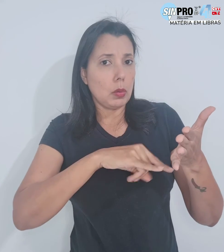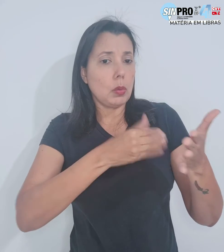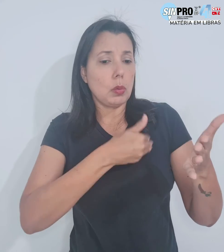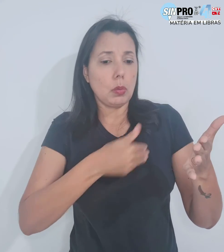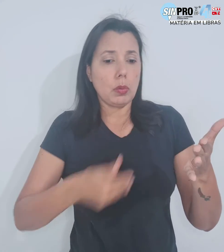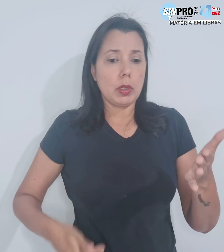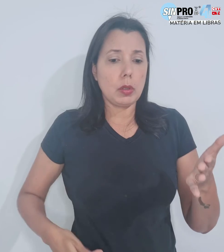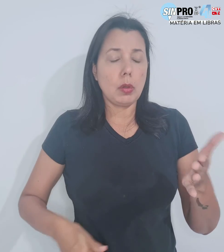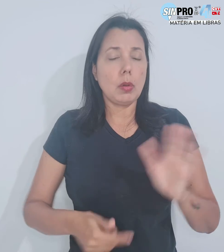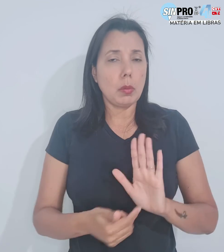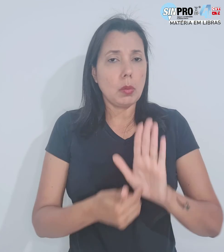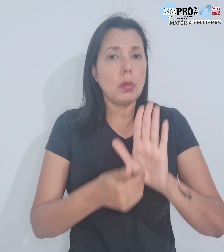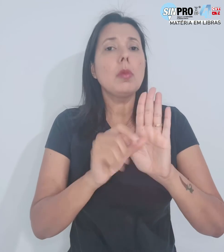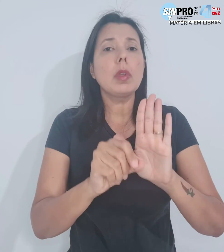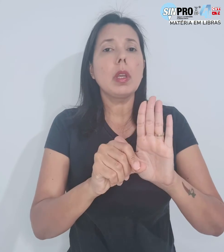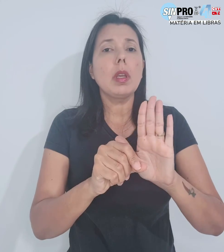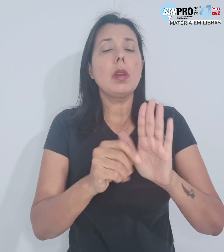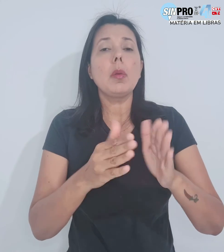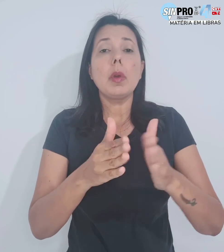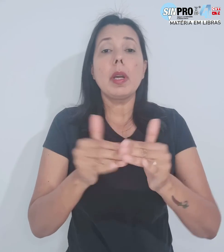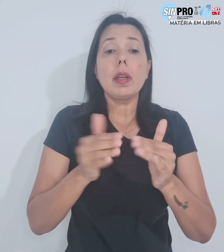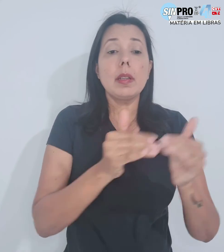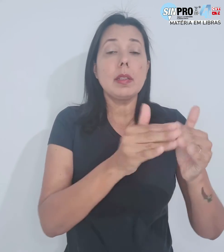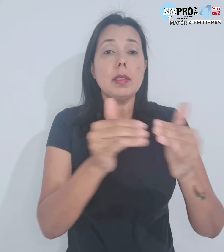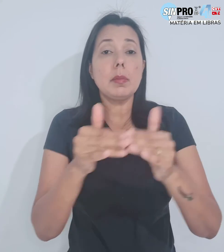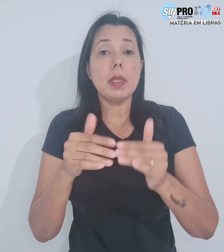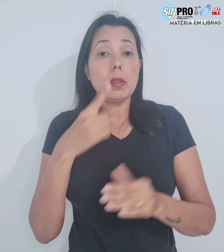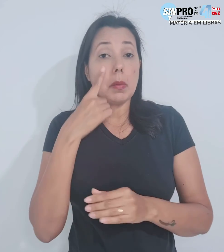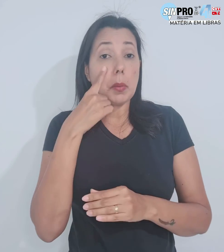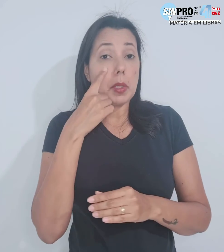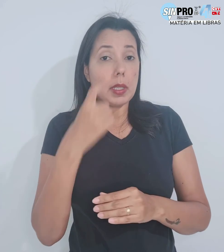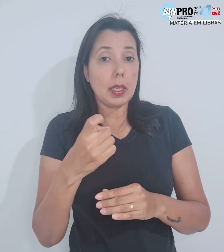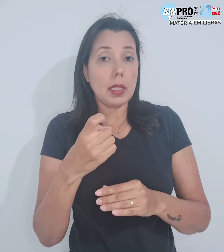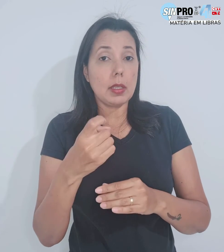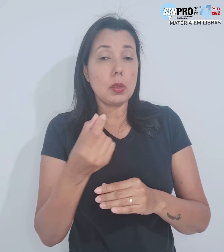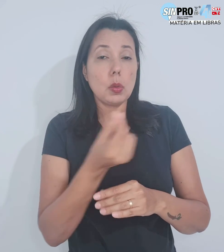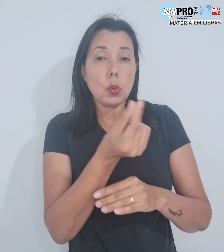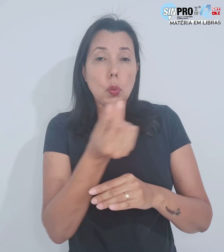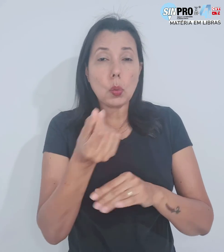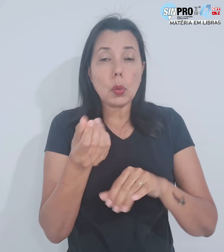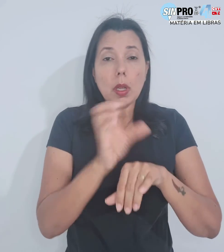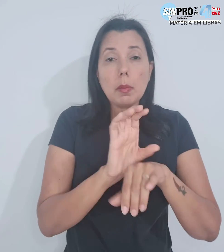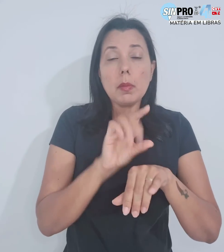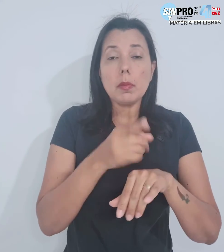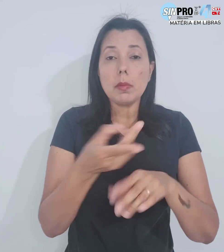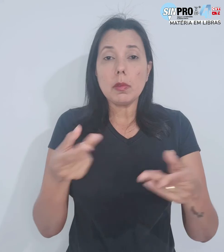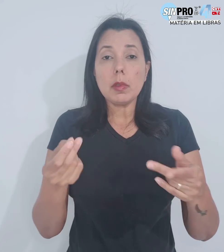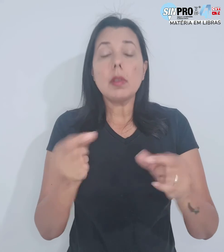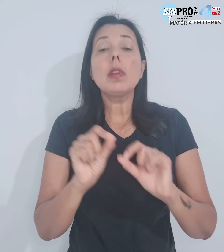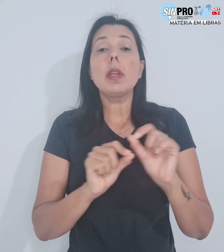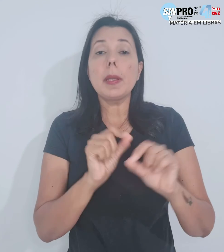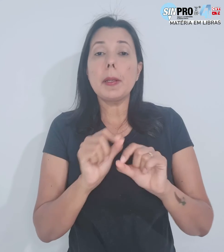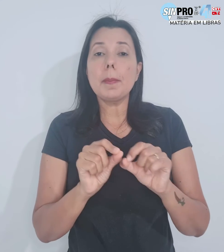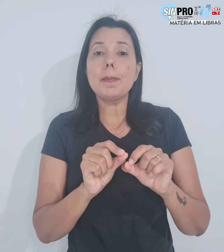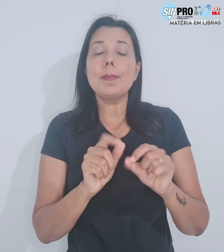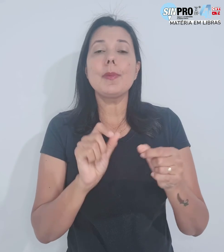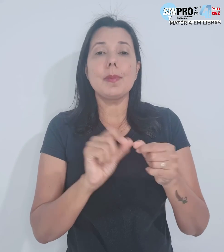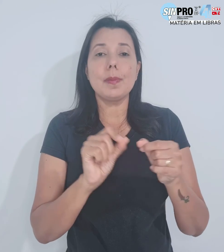deixou evidente o atendimento dos interesses do capital em detrimento da